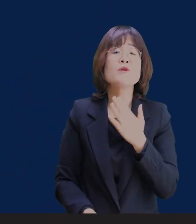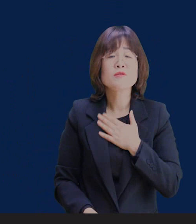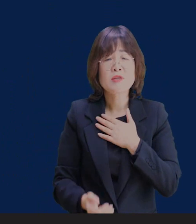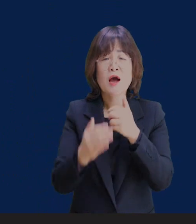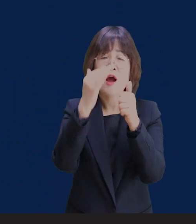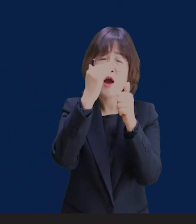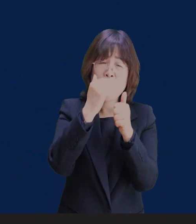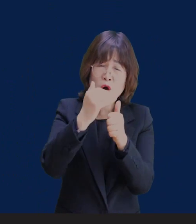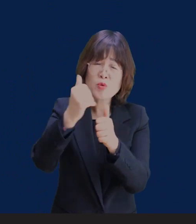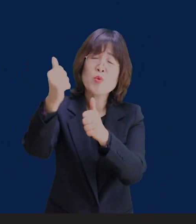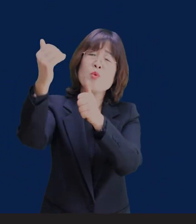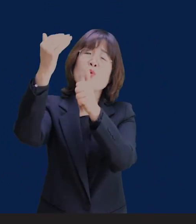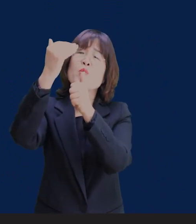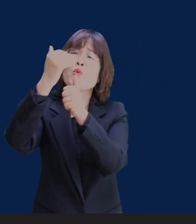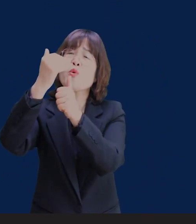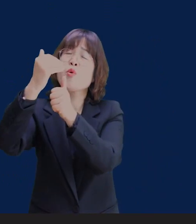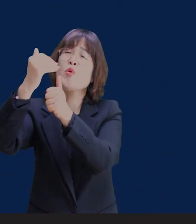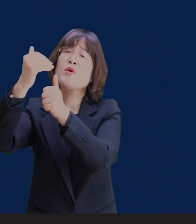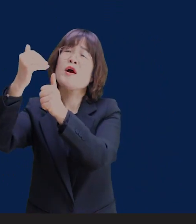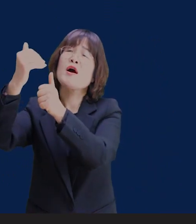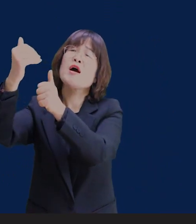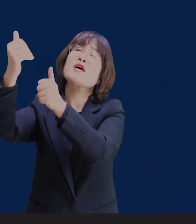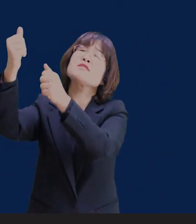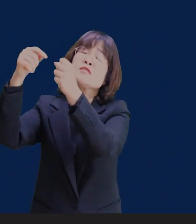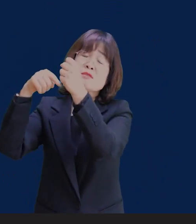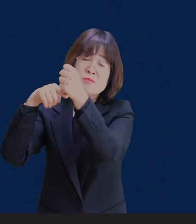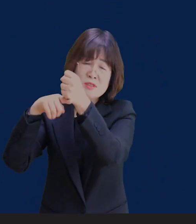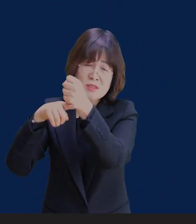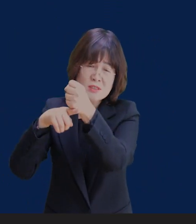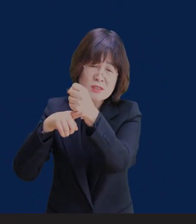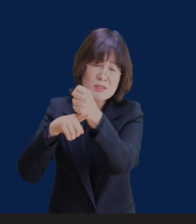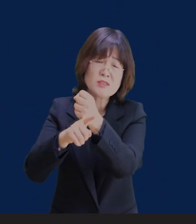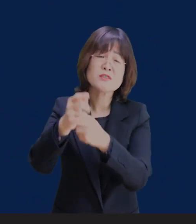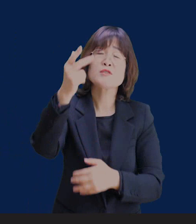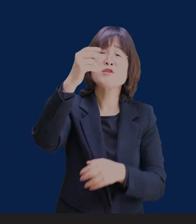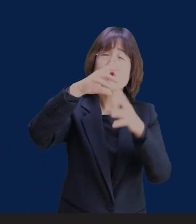씻어주소서. 날 오라 하심은 우리 두 손 앞을 들고 주님께 나갑니다.